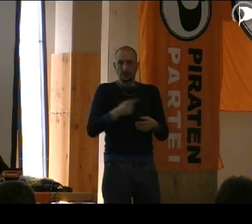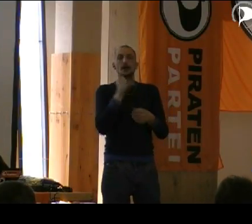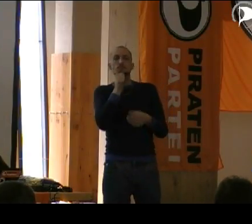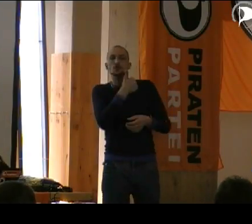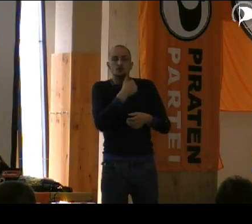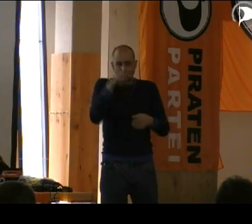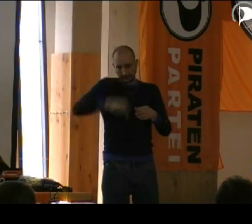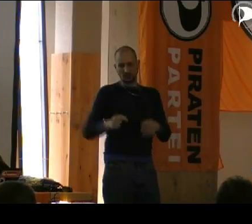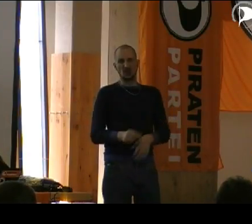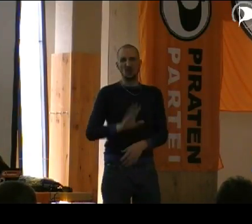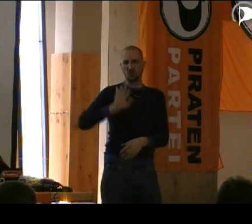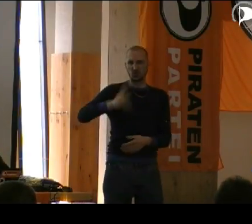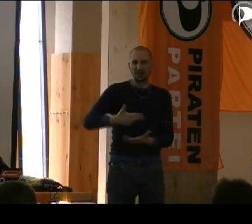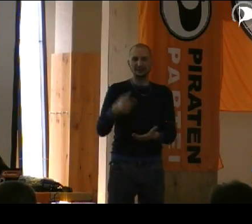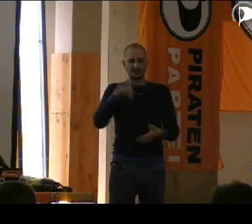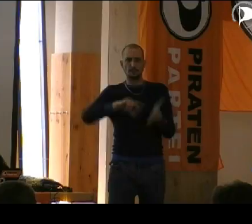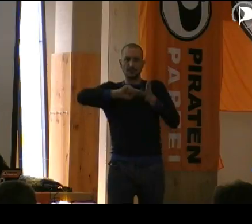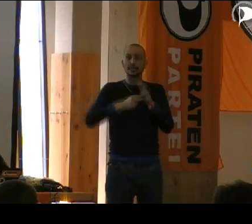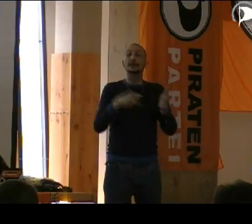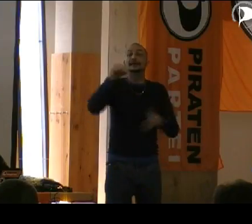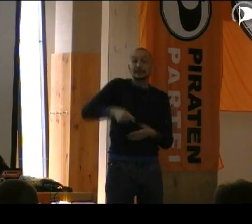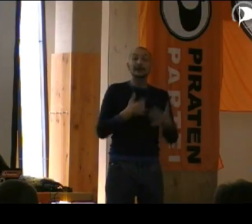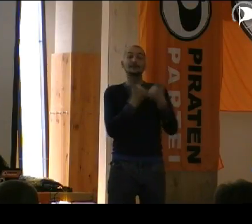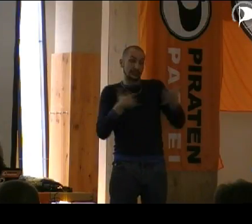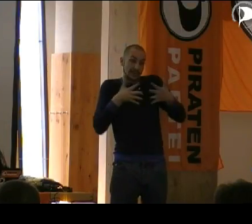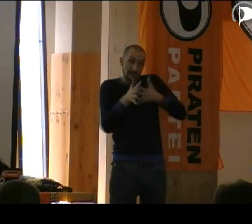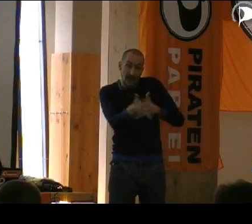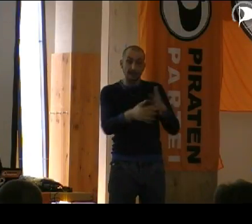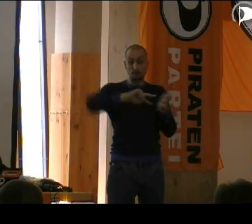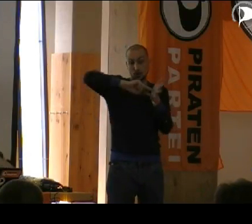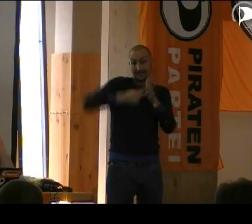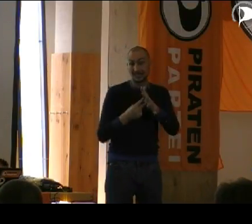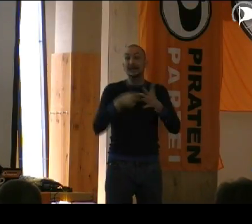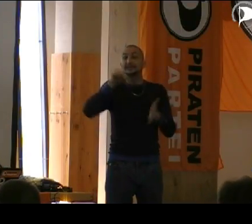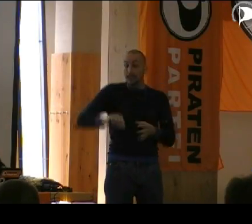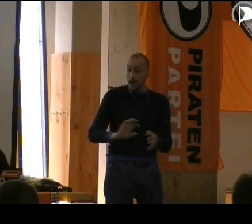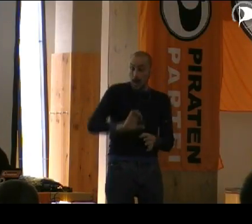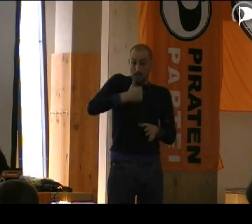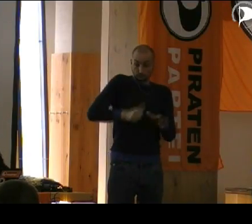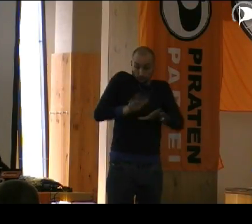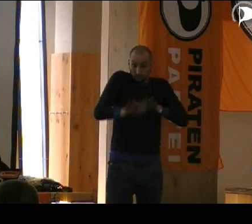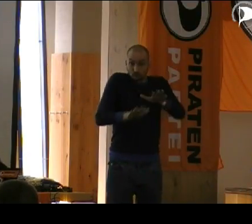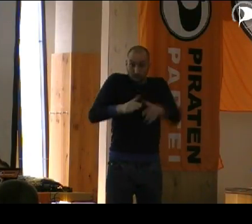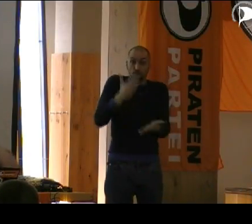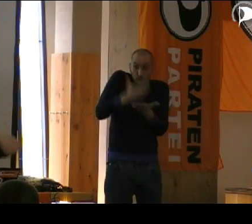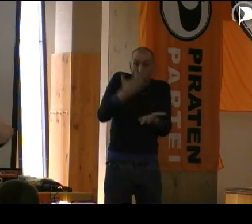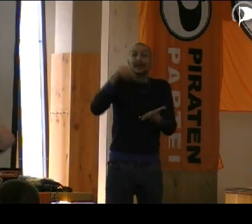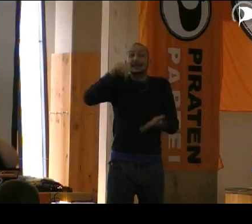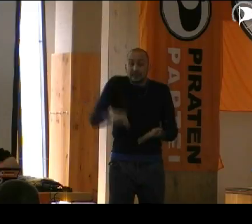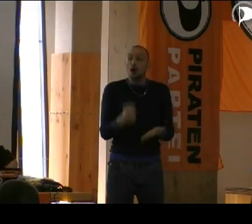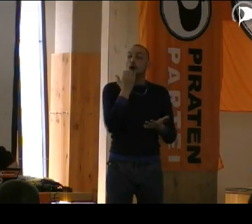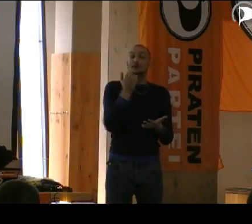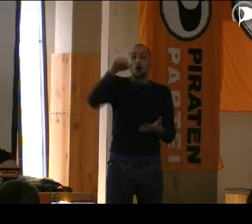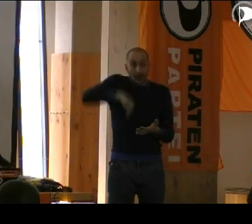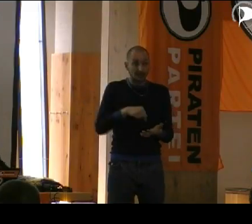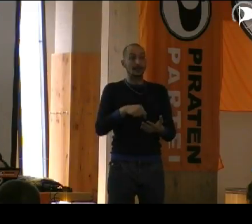ändern wenn einer ehrlichen transparenten politik dafür habe ich die ersten schritte gesetzt ich hoffe dass ihr heute die nächsten